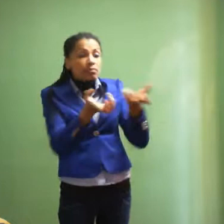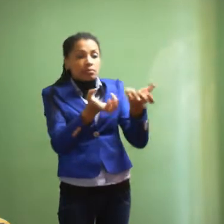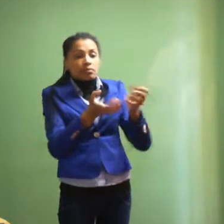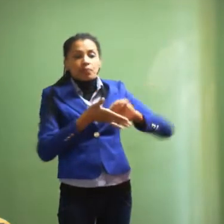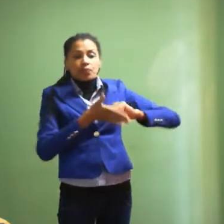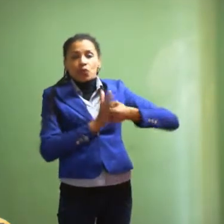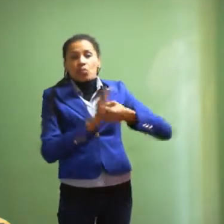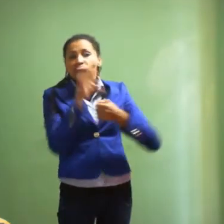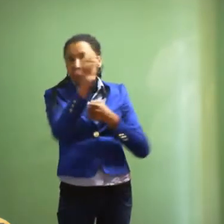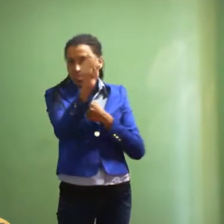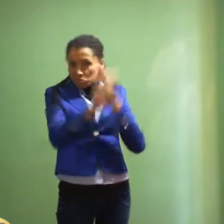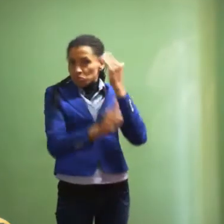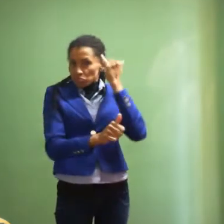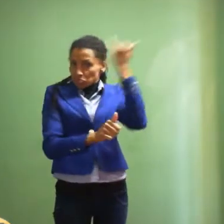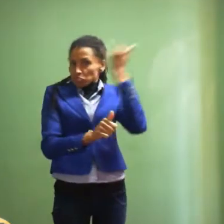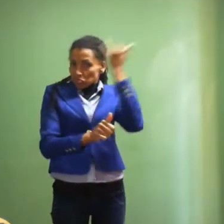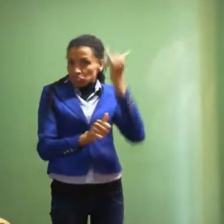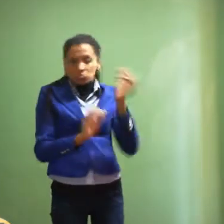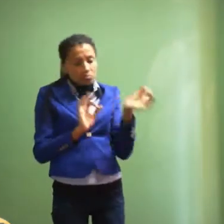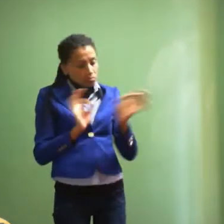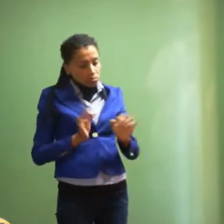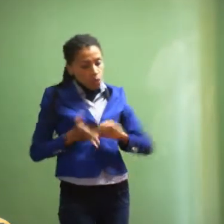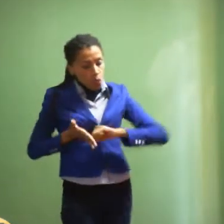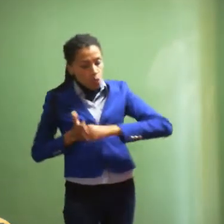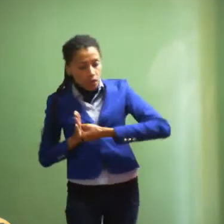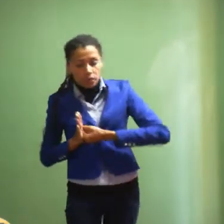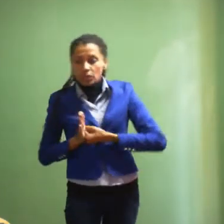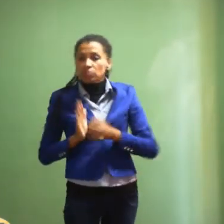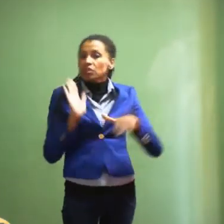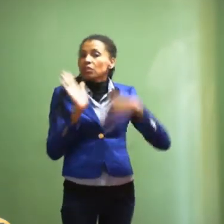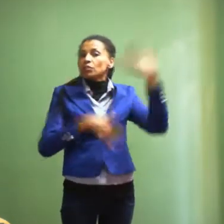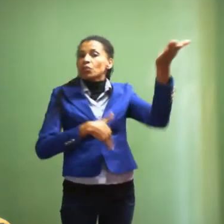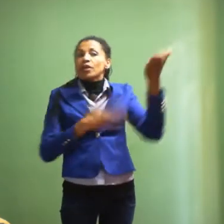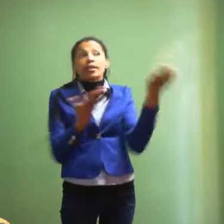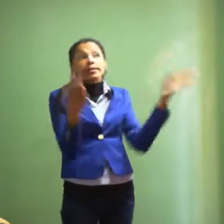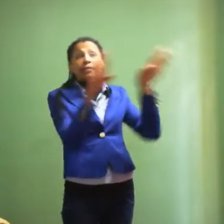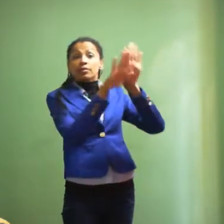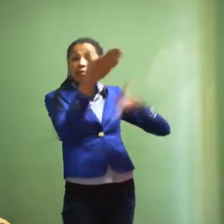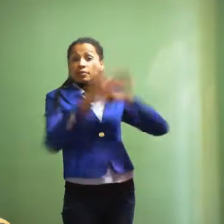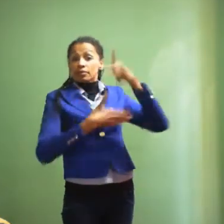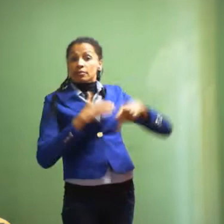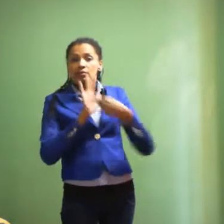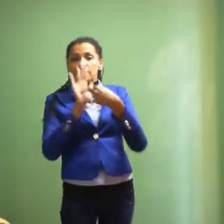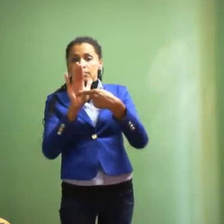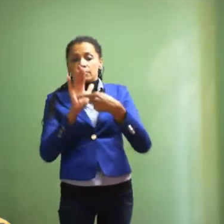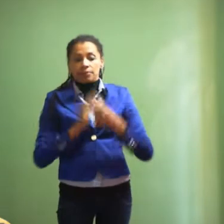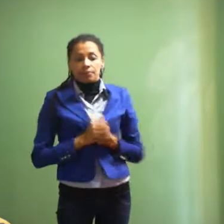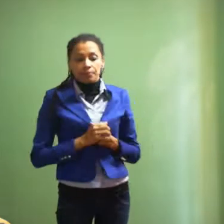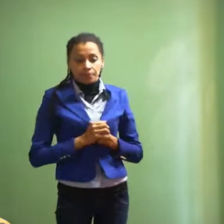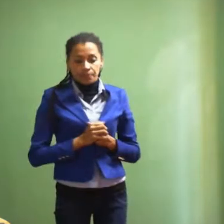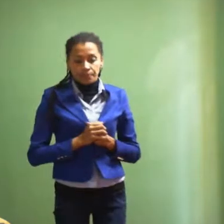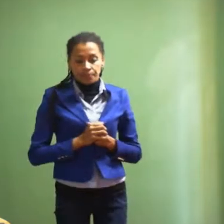libre creatividad para que ustedes vayan almacenándolo, porque es el material que van a usar durante el cierre del proyecto.